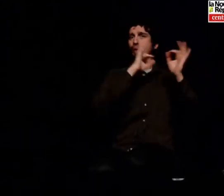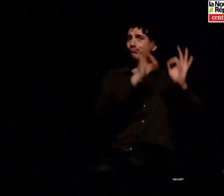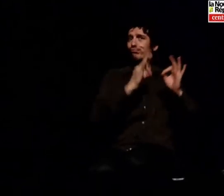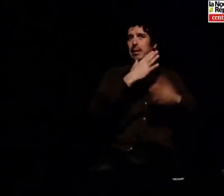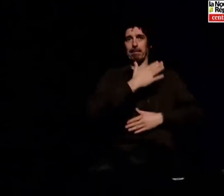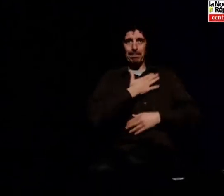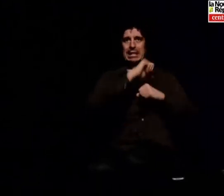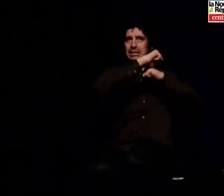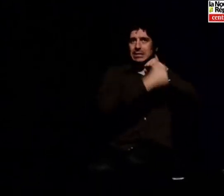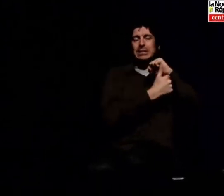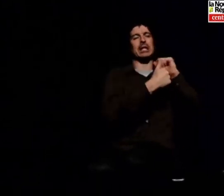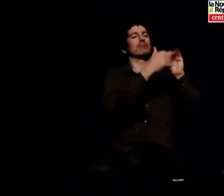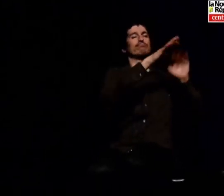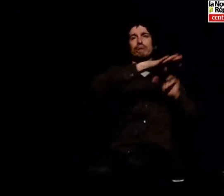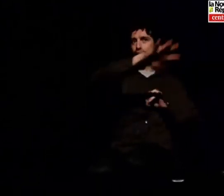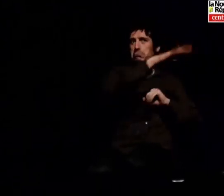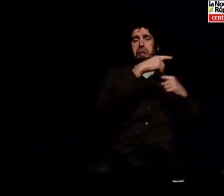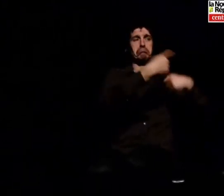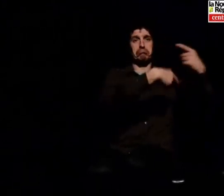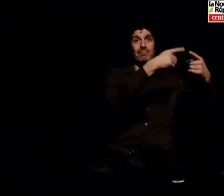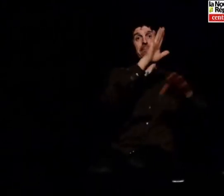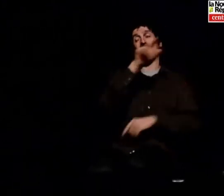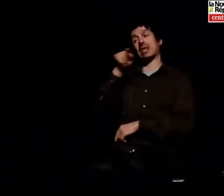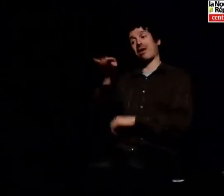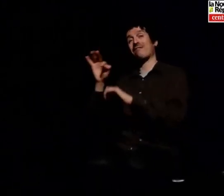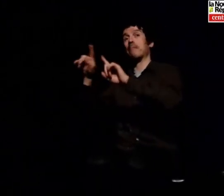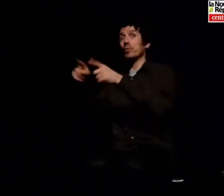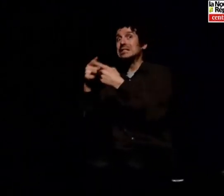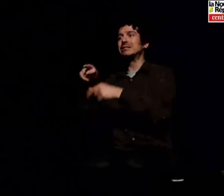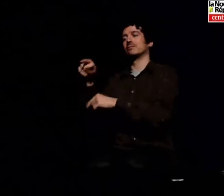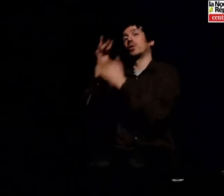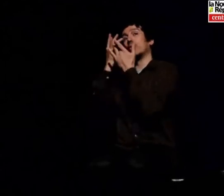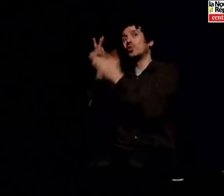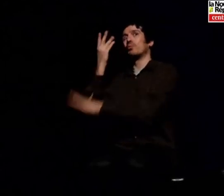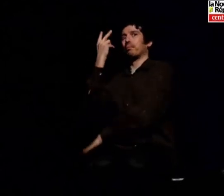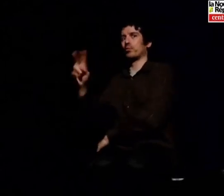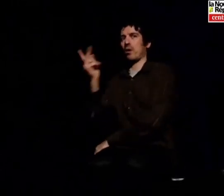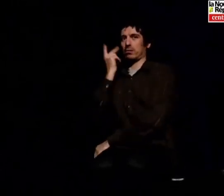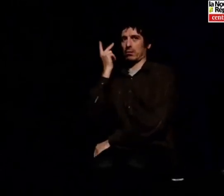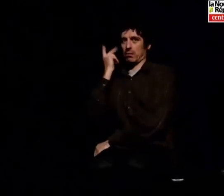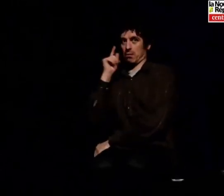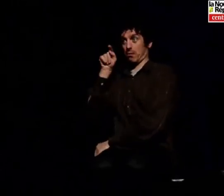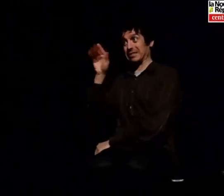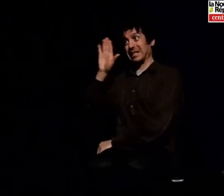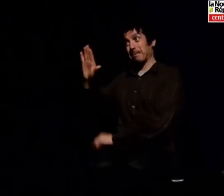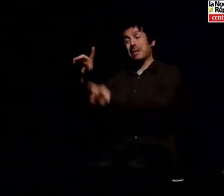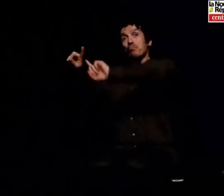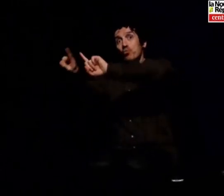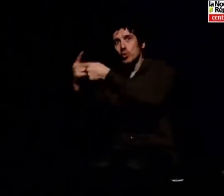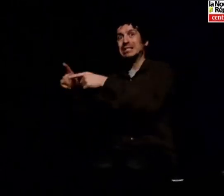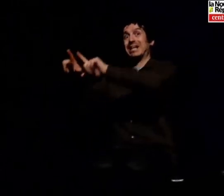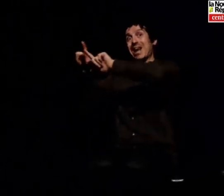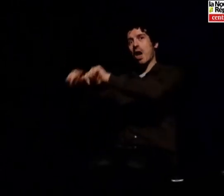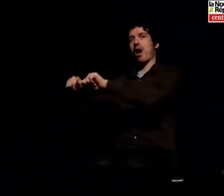langue des signes avec un rythme assez particulier, on essaie de faire en sorte d'adapter aussi par rapport à mon style, mais là c'est vrai que c'est une culture